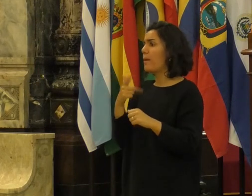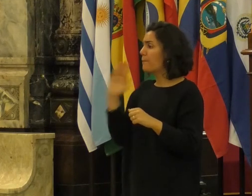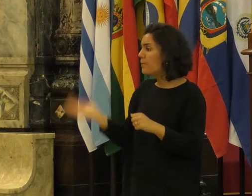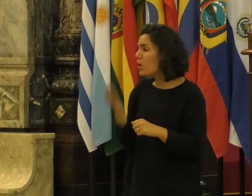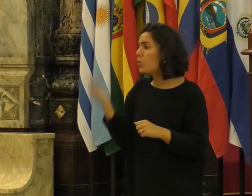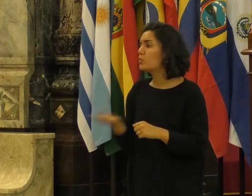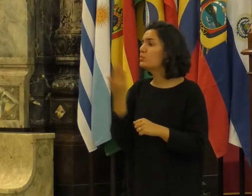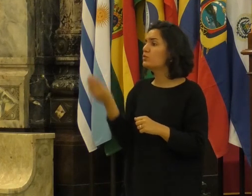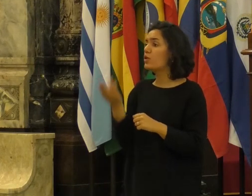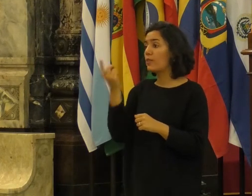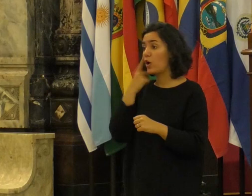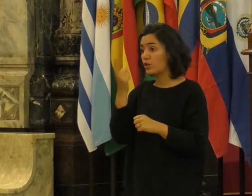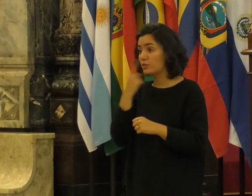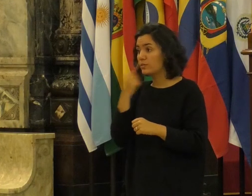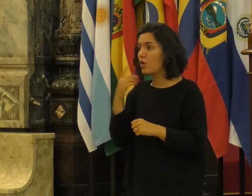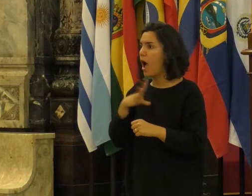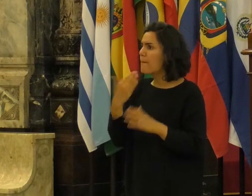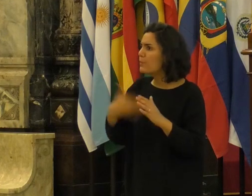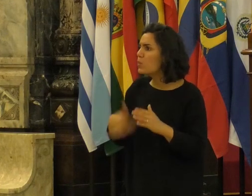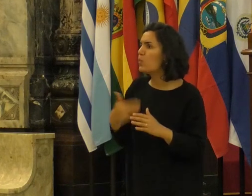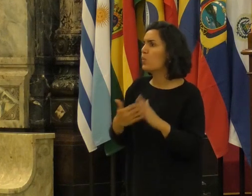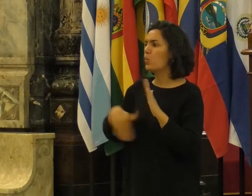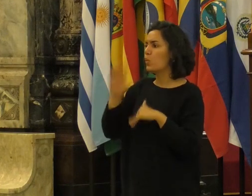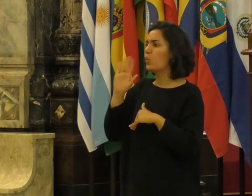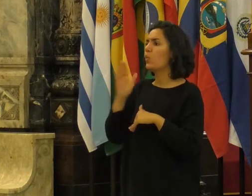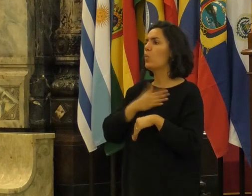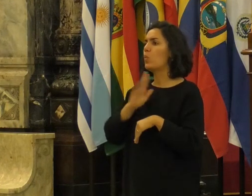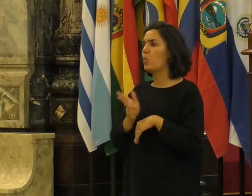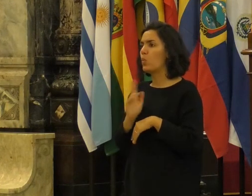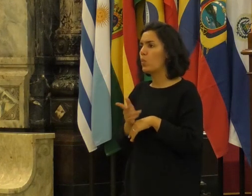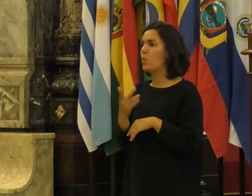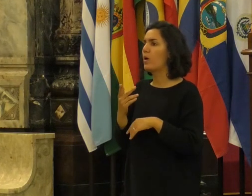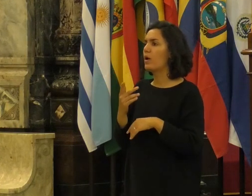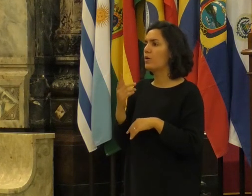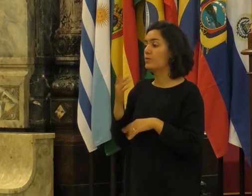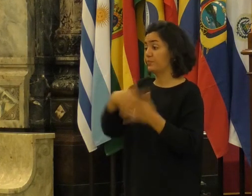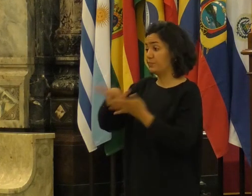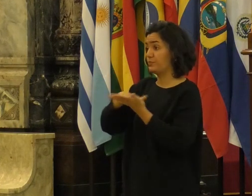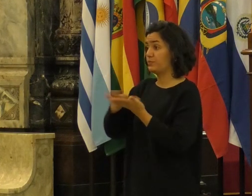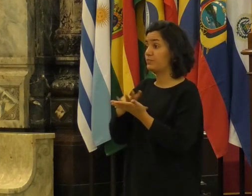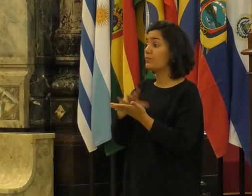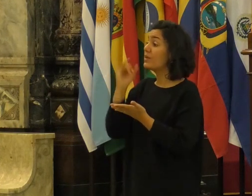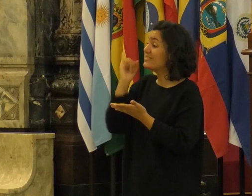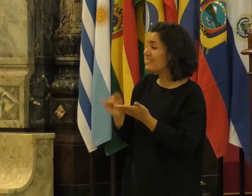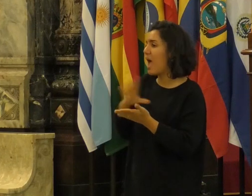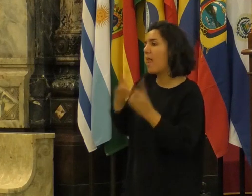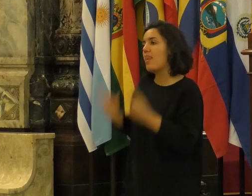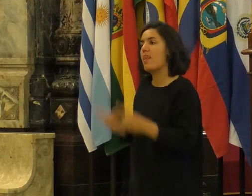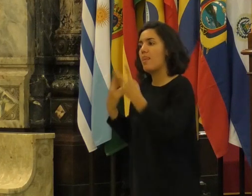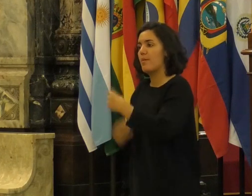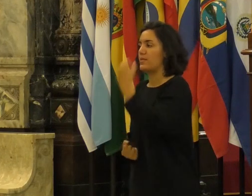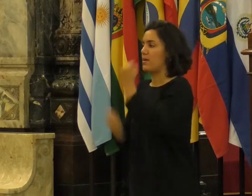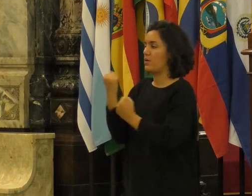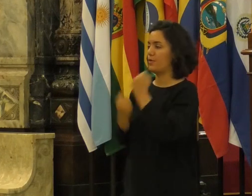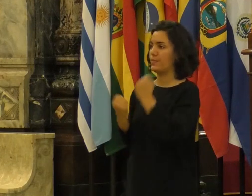mucho del factor humano en los modos de producción de conocimiento, que por supuesto siempre están en últimas determinados económicamente, desde